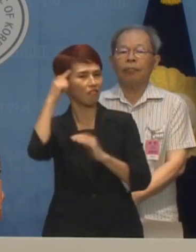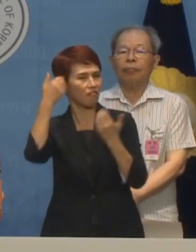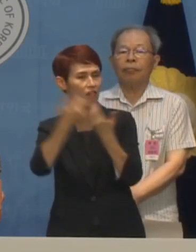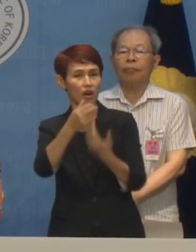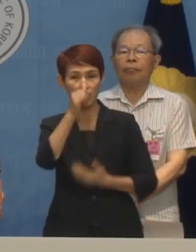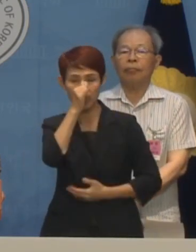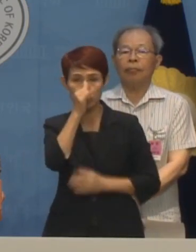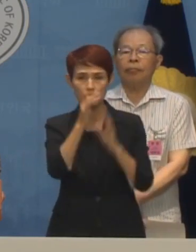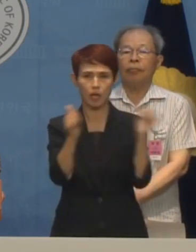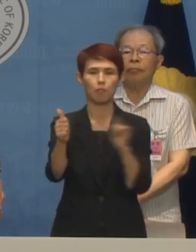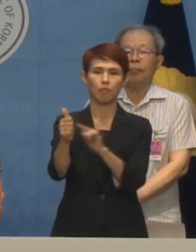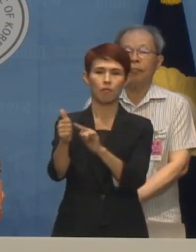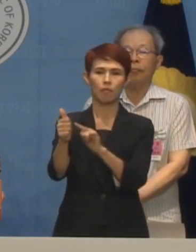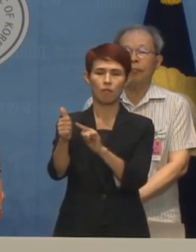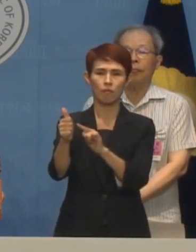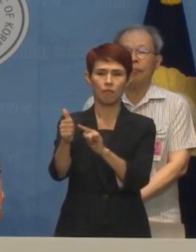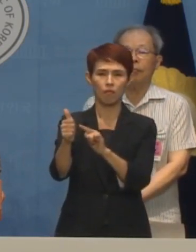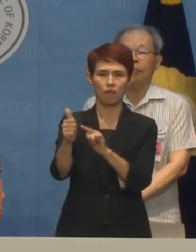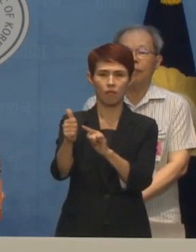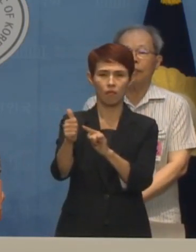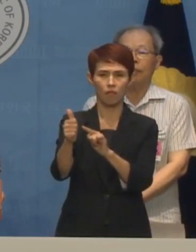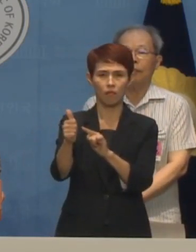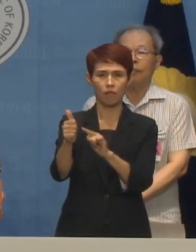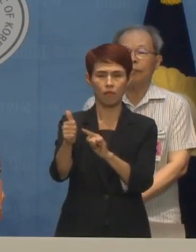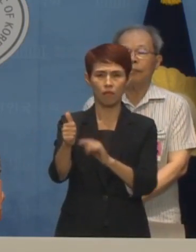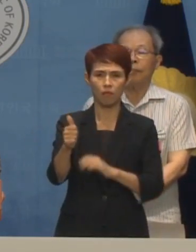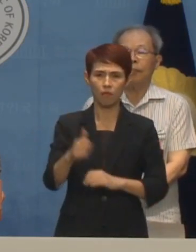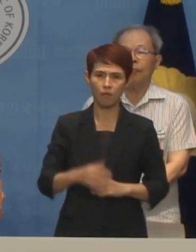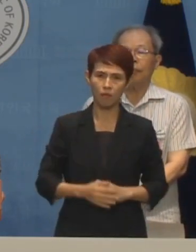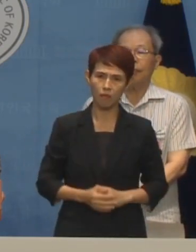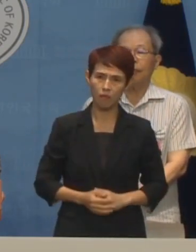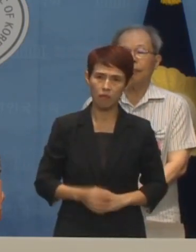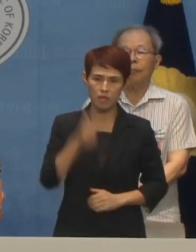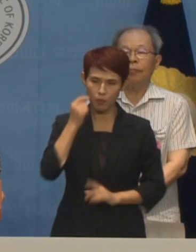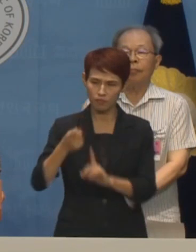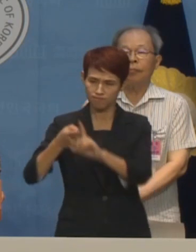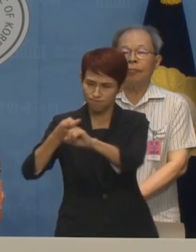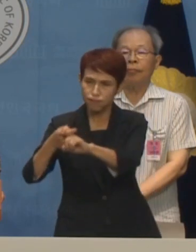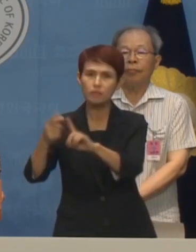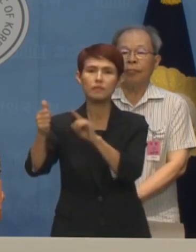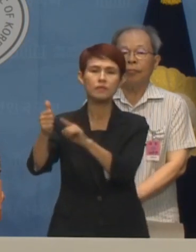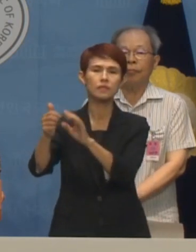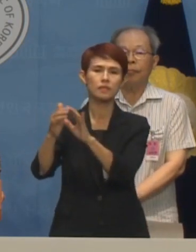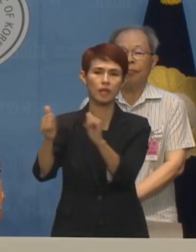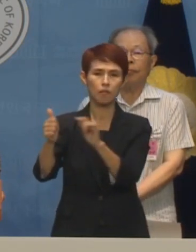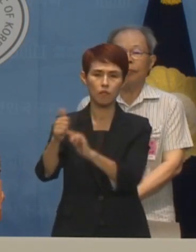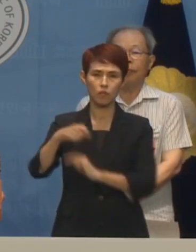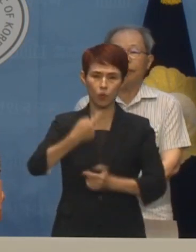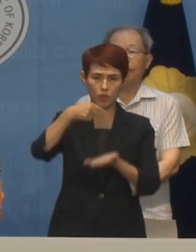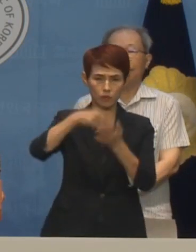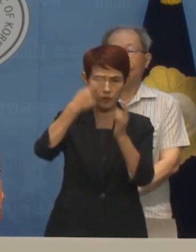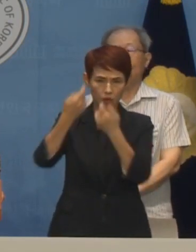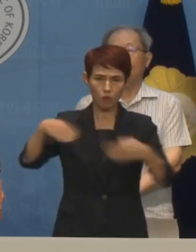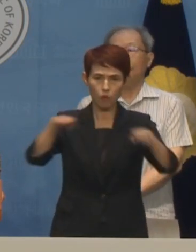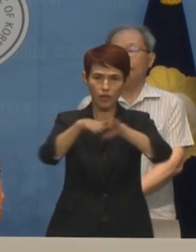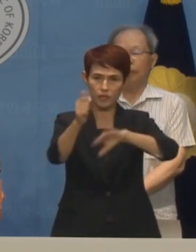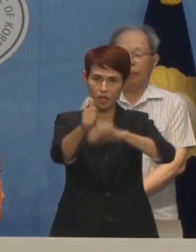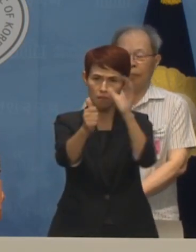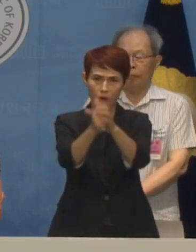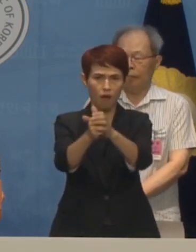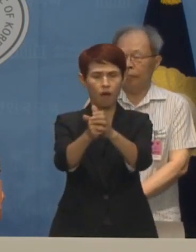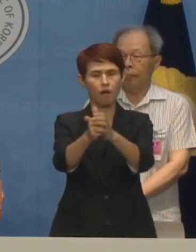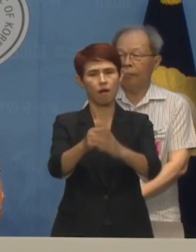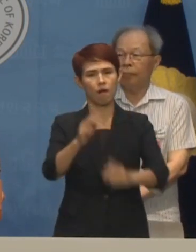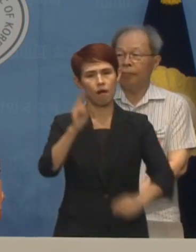대한민국 정체성에 대한 불순한 도전을 일삼는 그릇된 역사관을 가진 사람을 독립기념관장으로 임명한